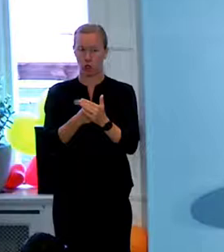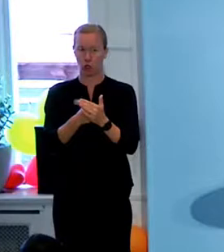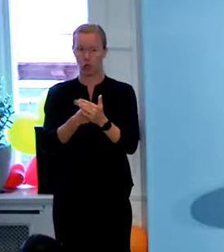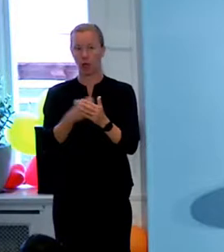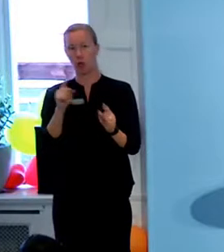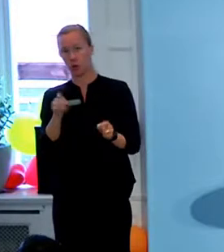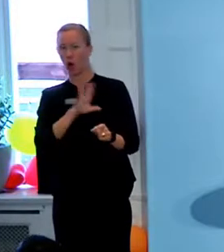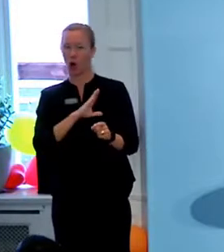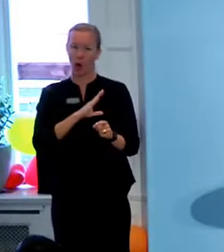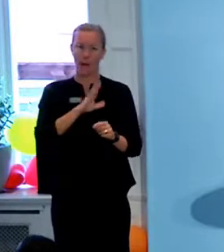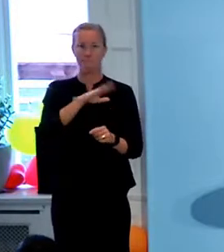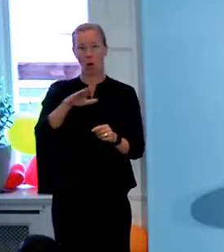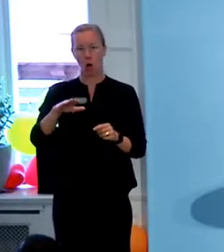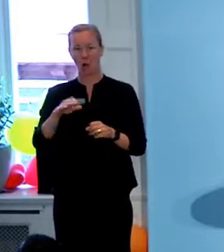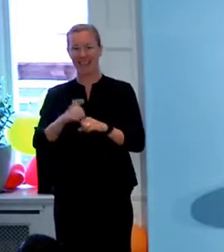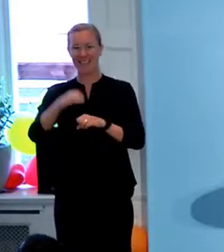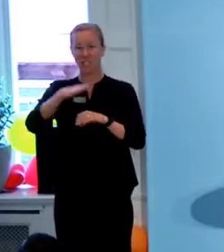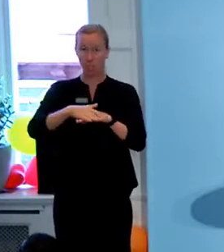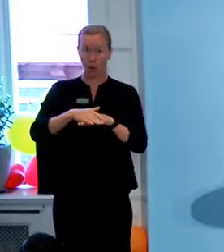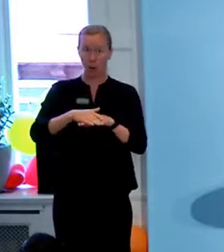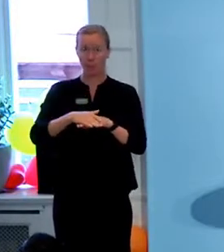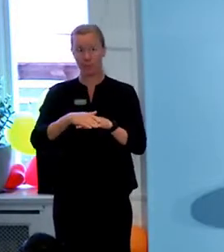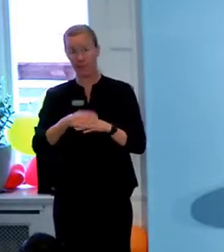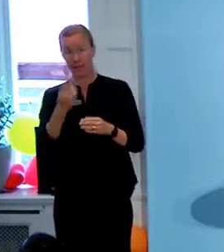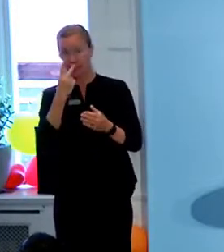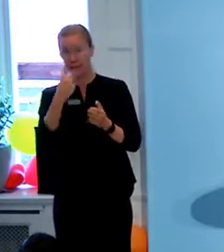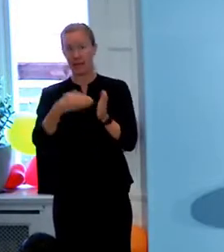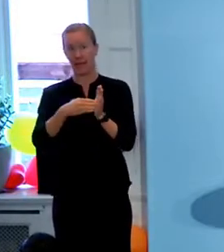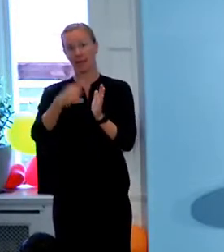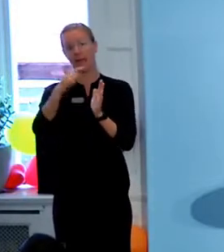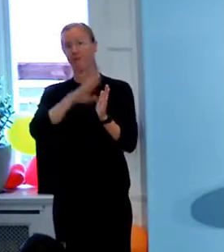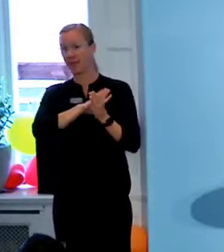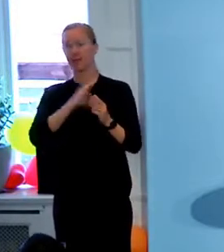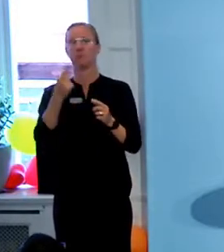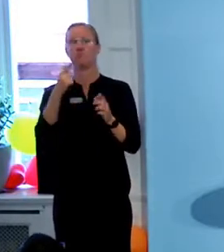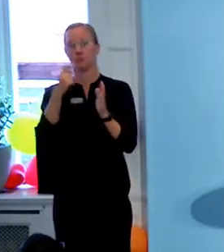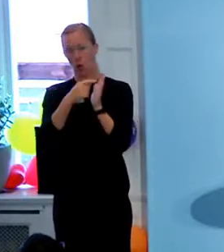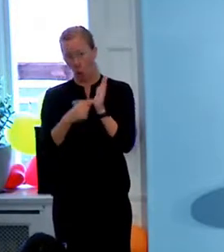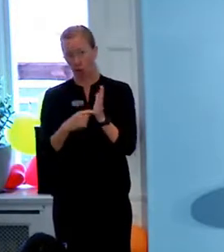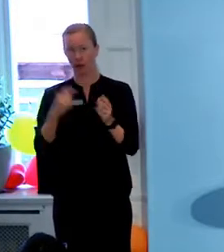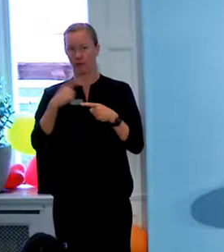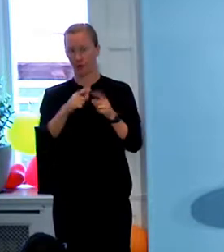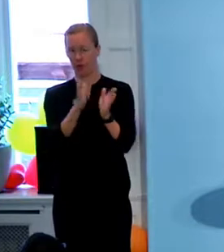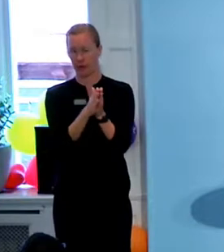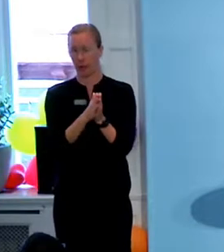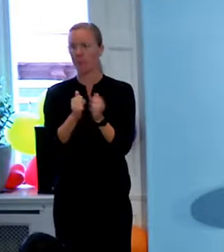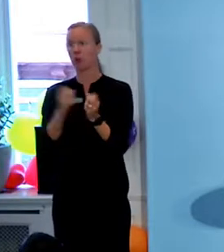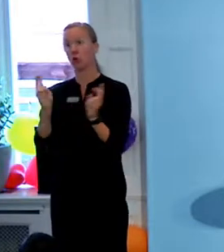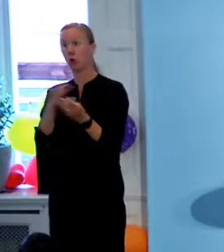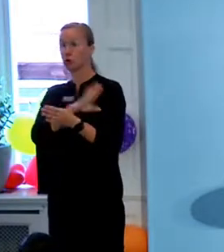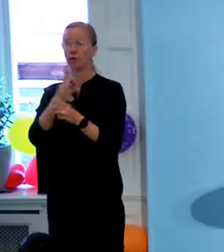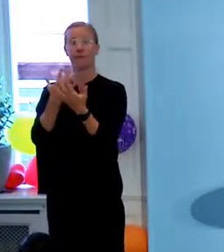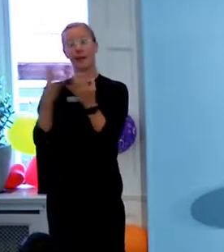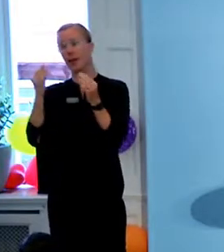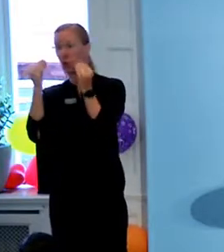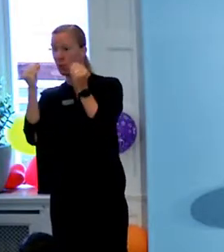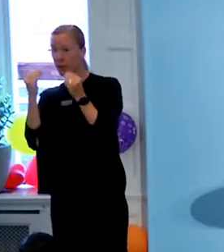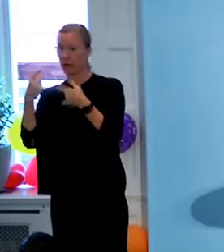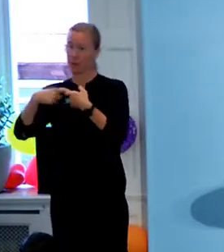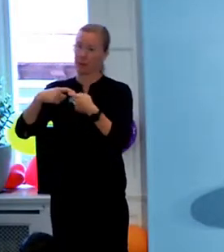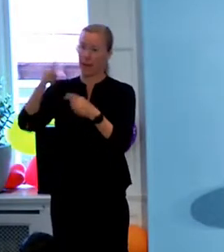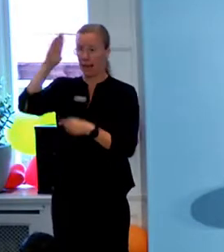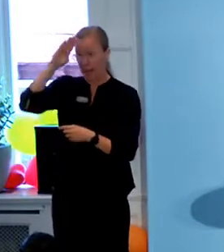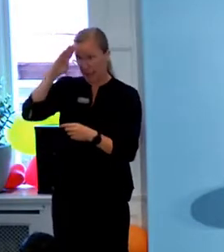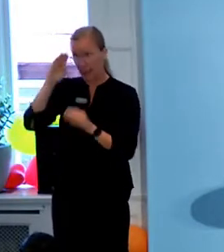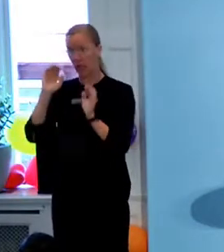kring barnäktenskap. Också kring att inkludera hedersvåldsproblematiken i flera utbildningar. När man blir utbildad till läkare